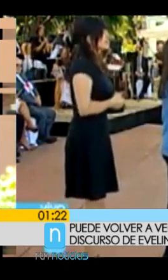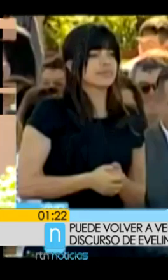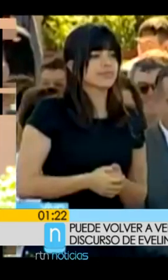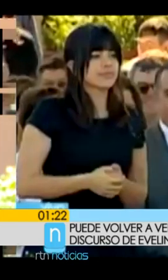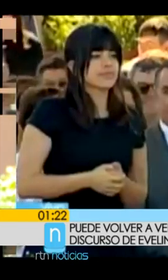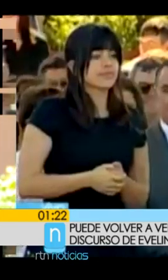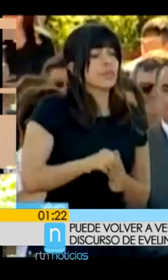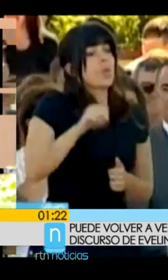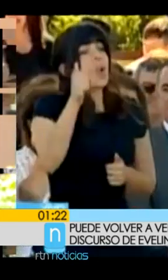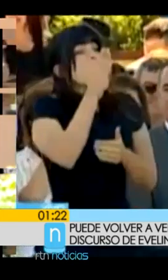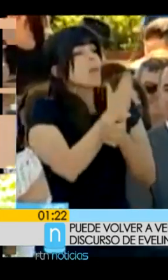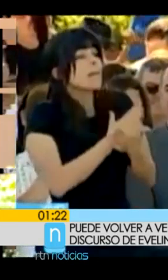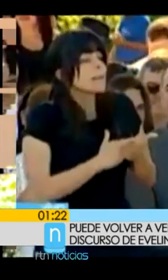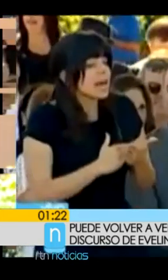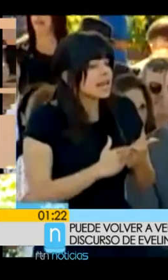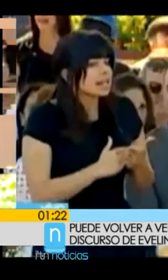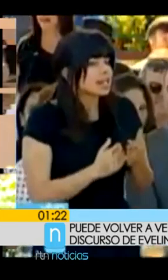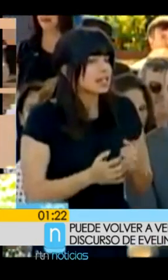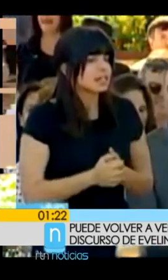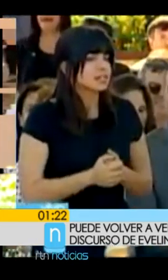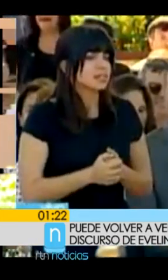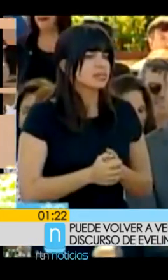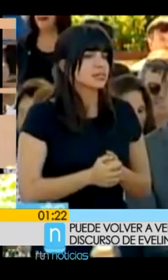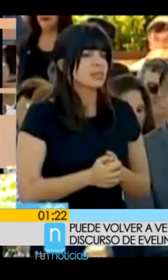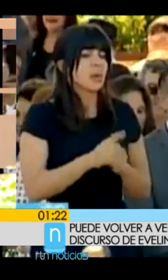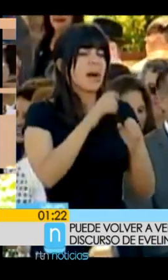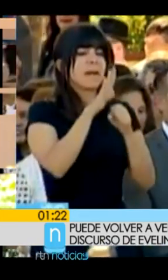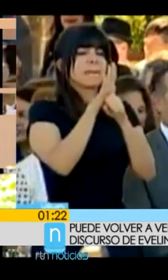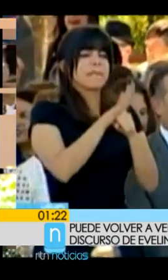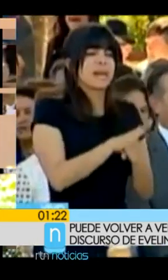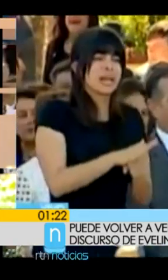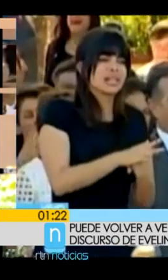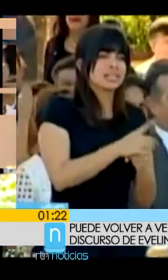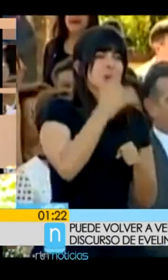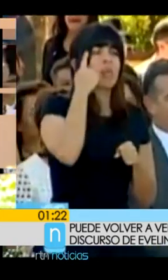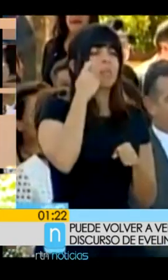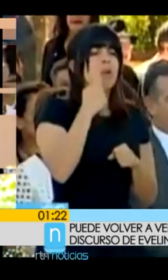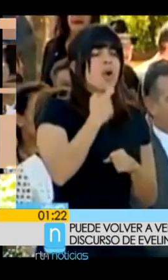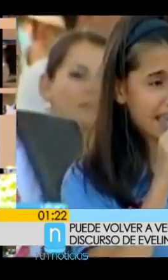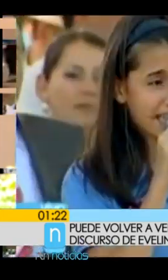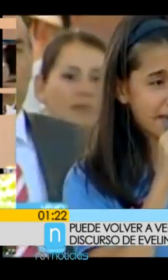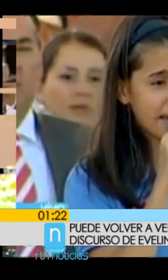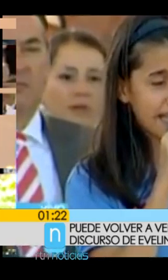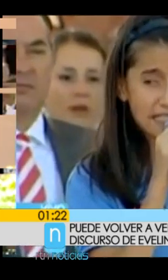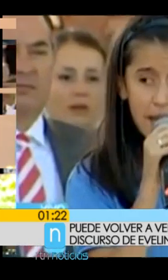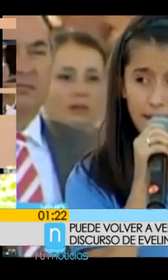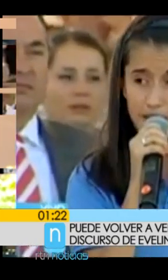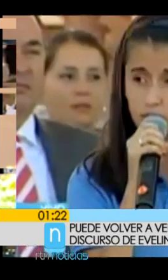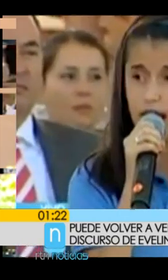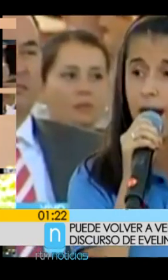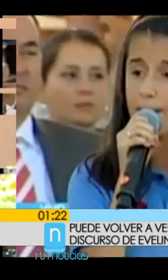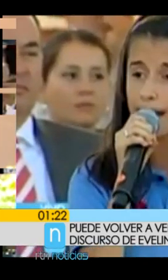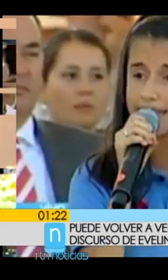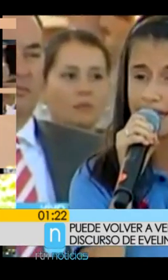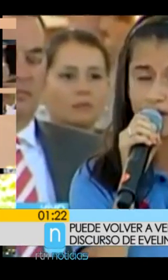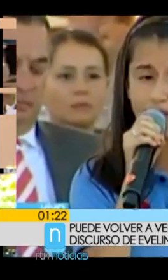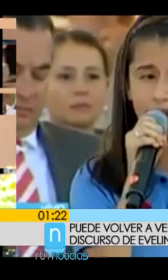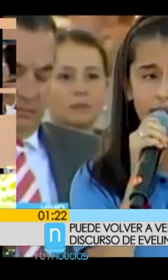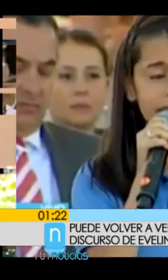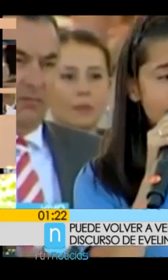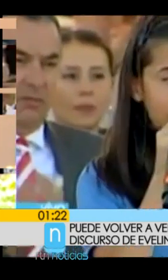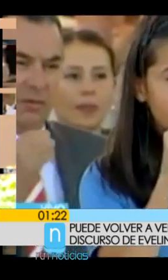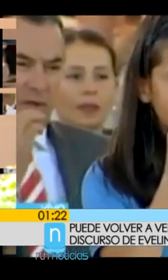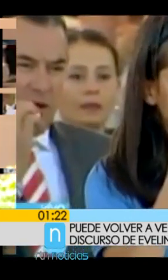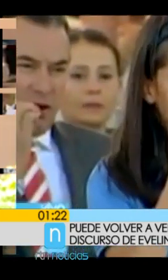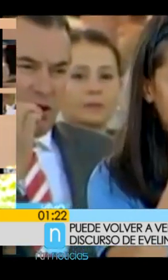Y por otro lado, una presión por caer en las garras de las drogas. El discurso de Evelyn puede volver a verlo en